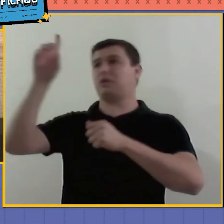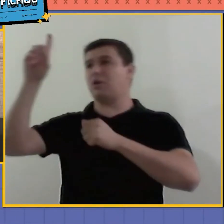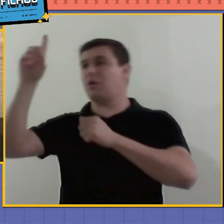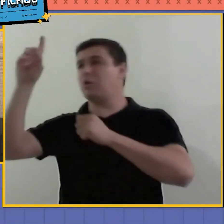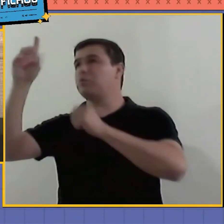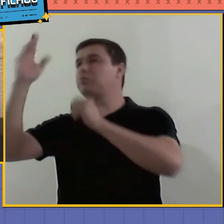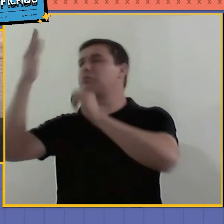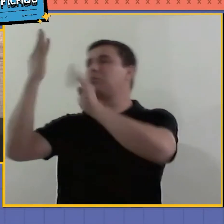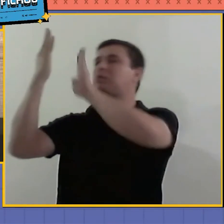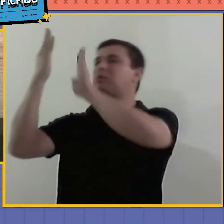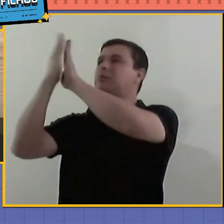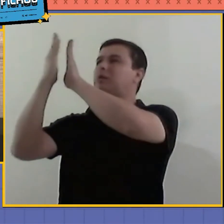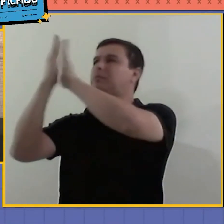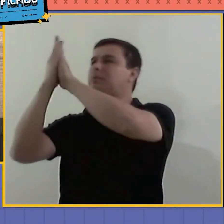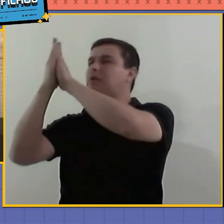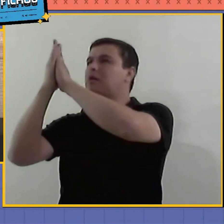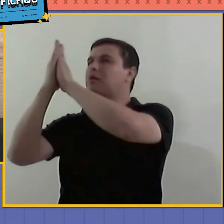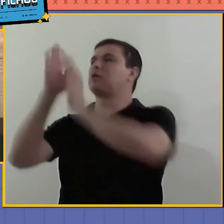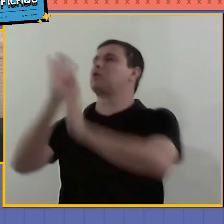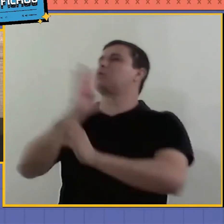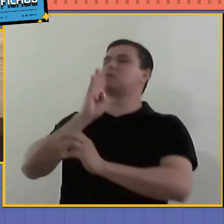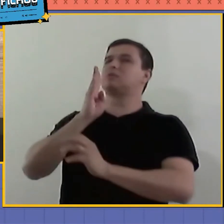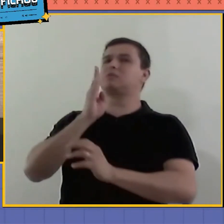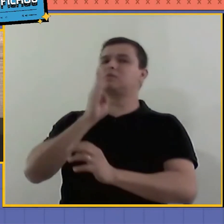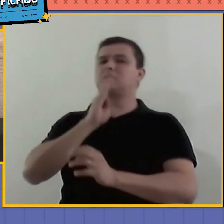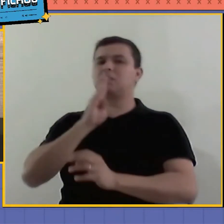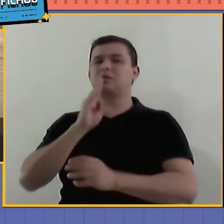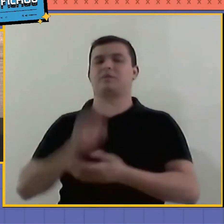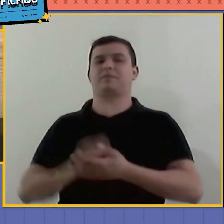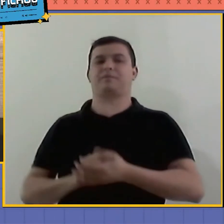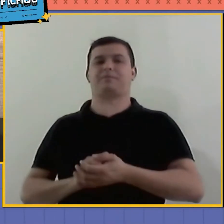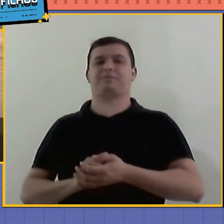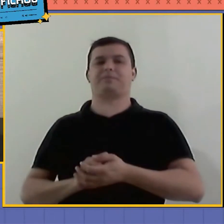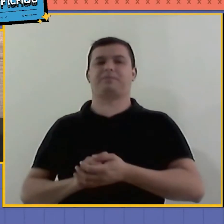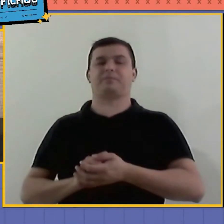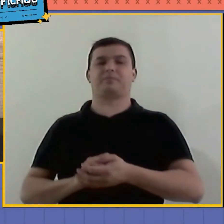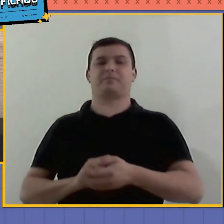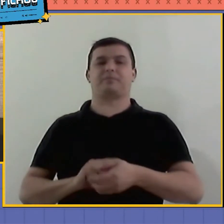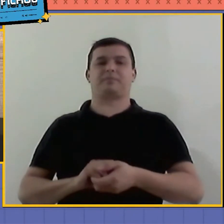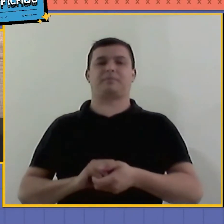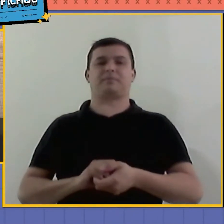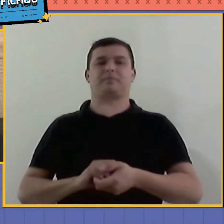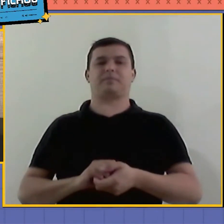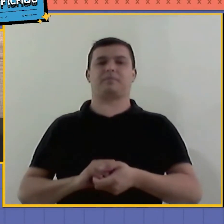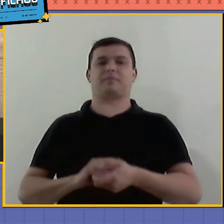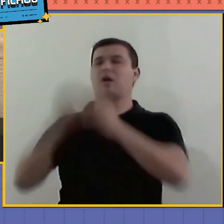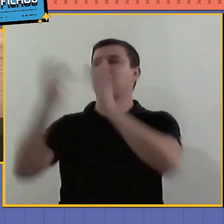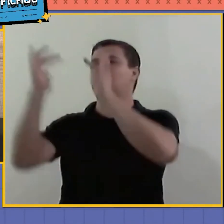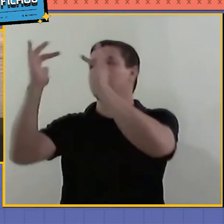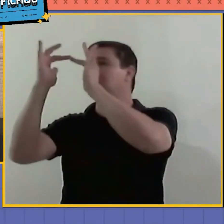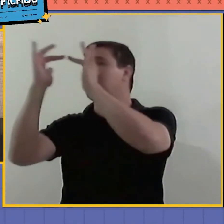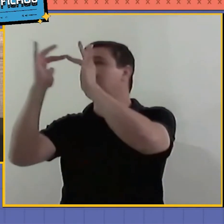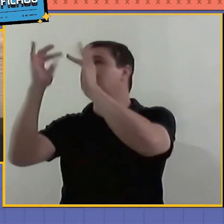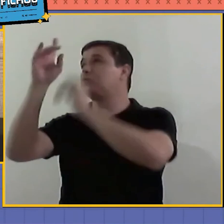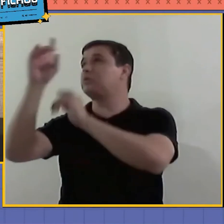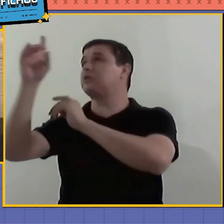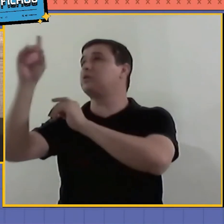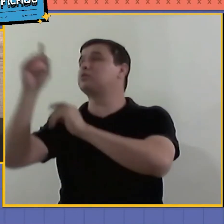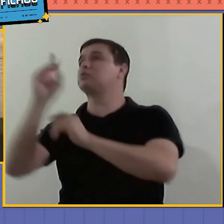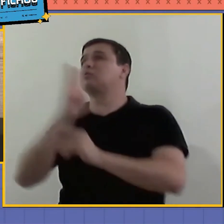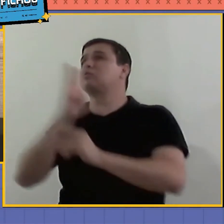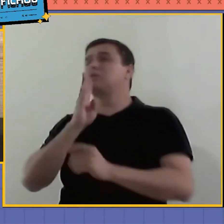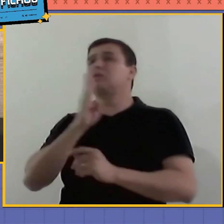irmãos à frente tem falado bastante temos que desenvolver nossa intimidade com Deus sermos íntimos de Deus conhecer Deus de maneira